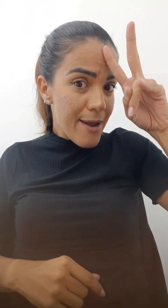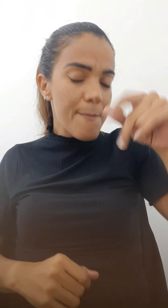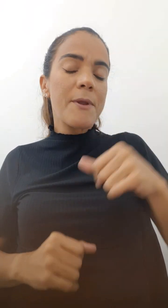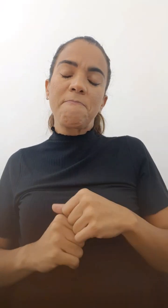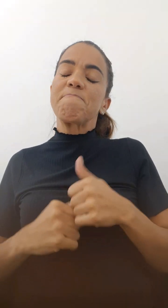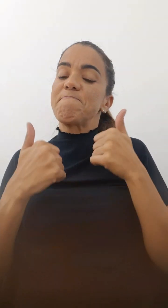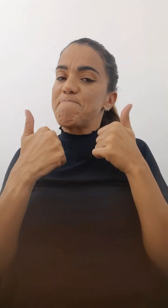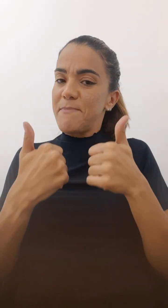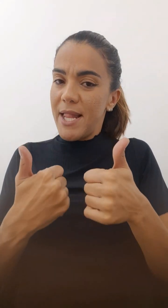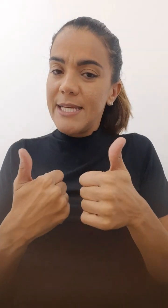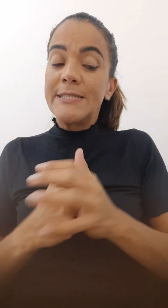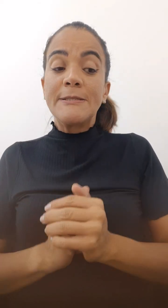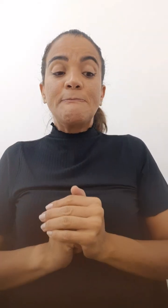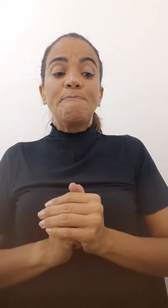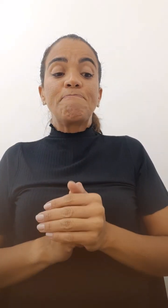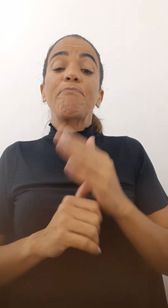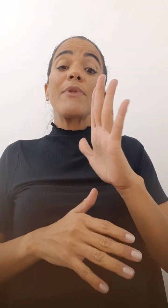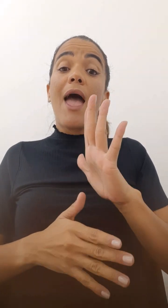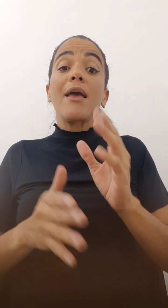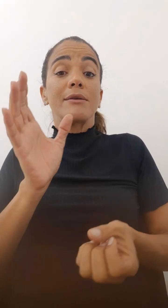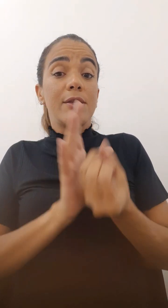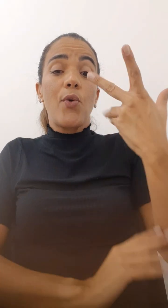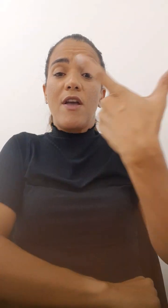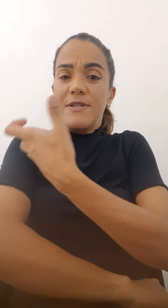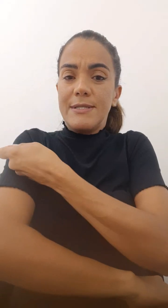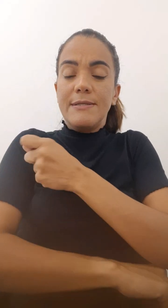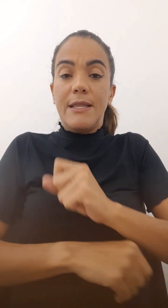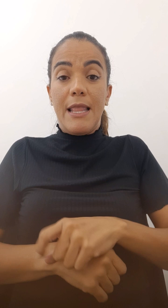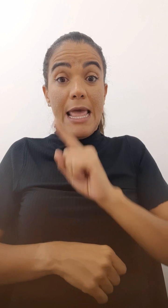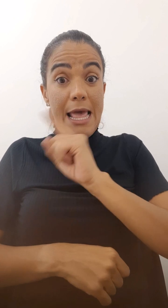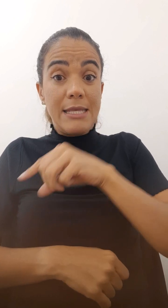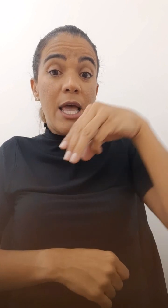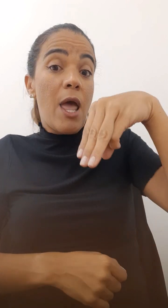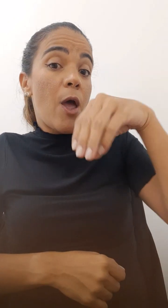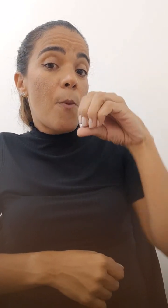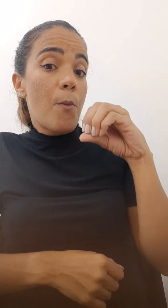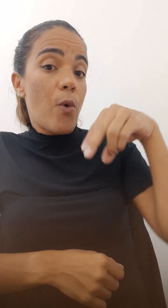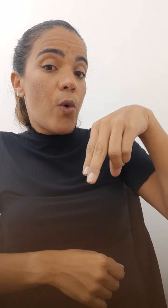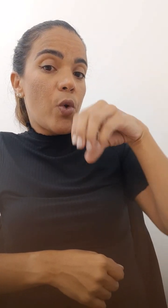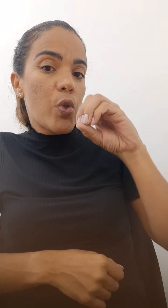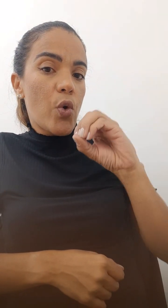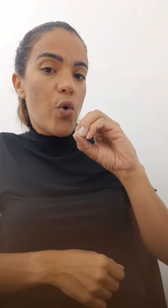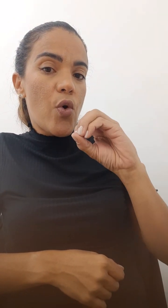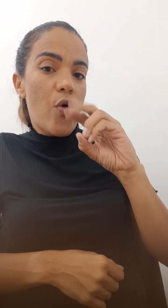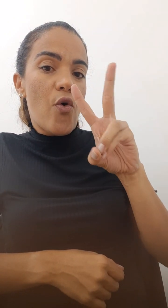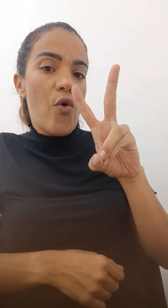as máscaras, lembram disso? Pois bem. E daí veio a vacina. É uma